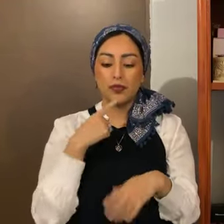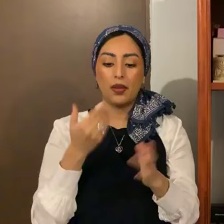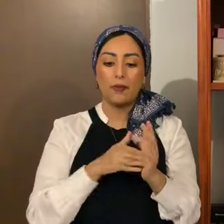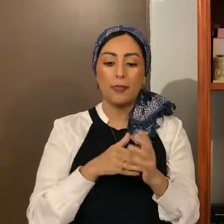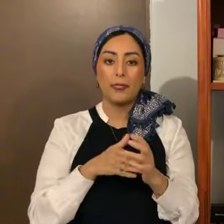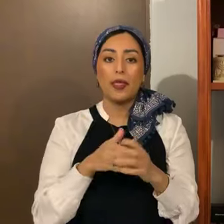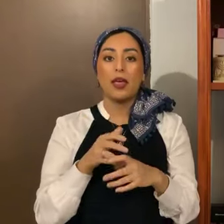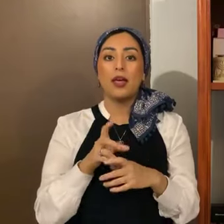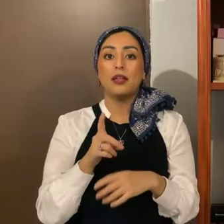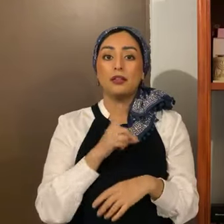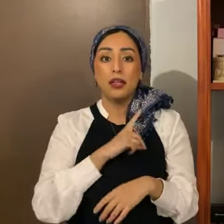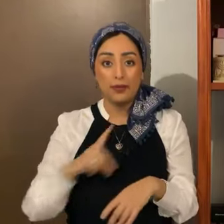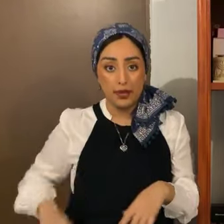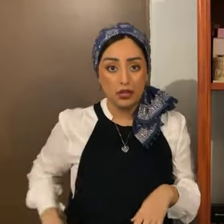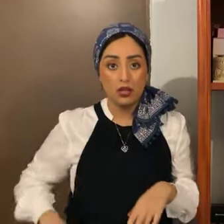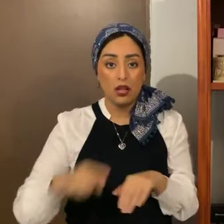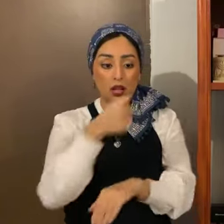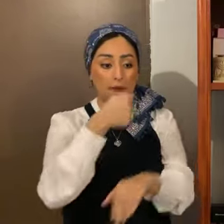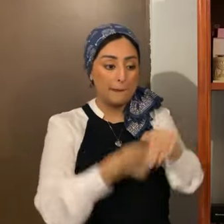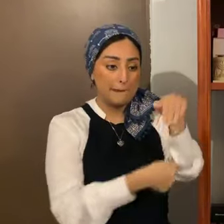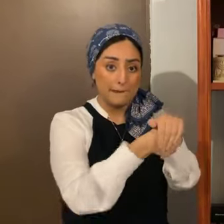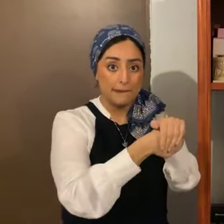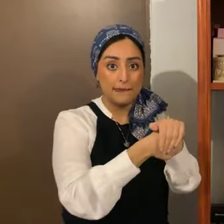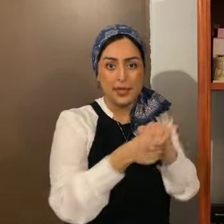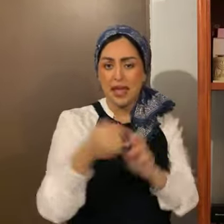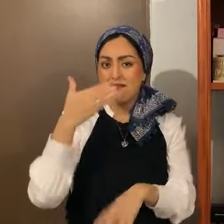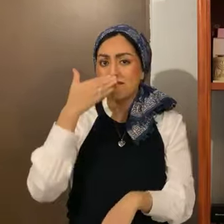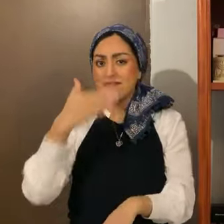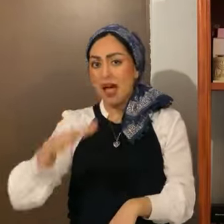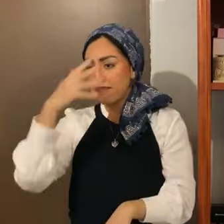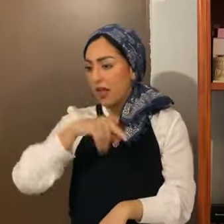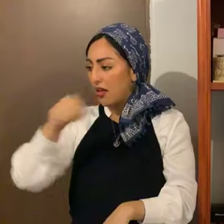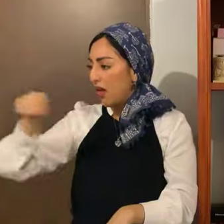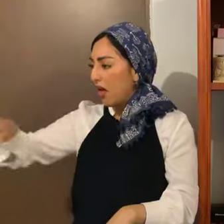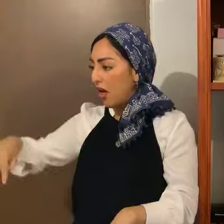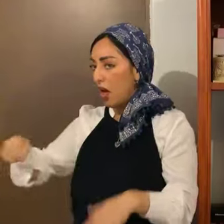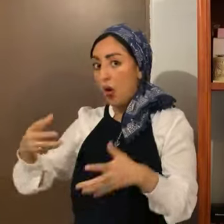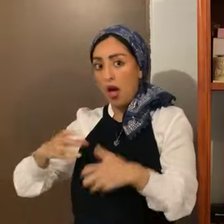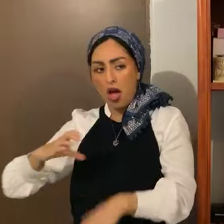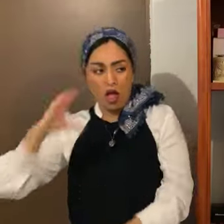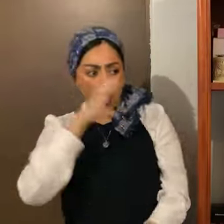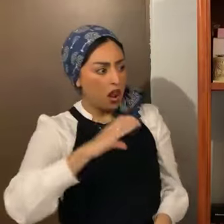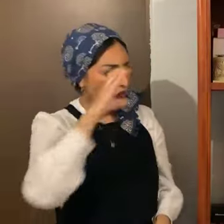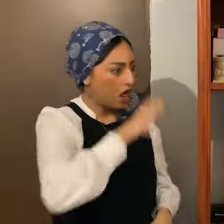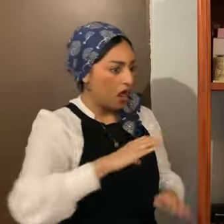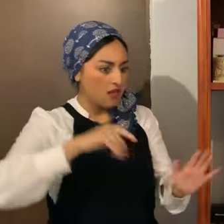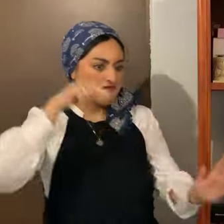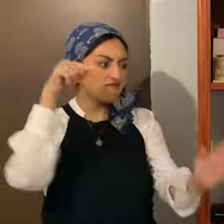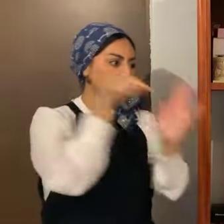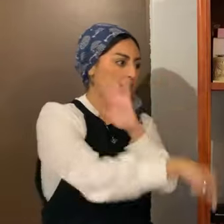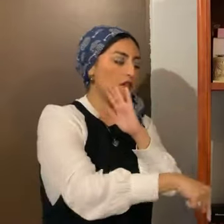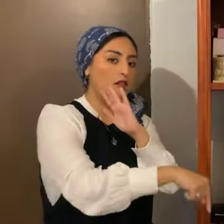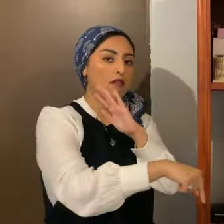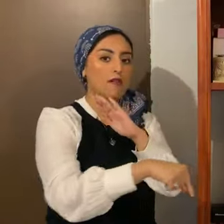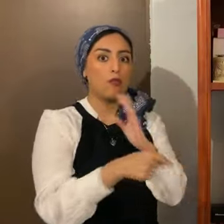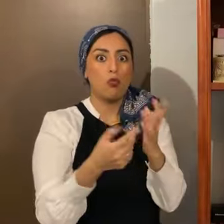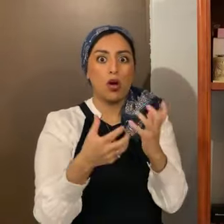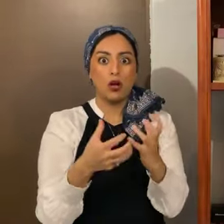David estaba siendo perseguido por hombres sin ningún temor de Elohim, que querían